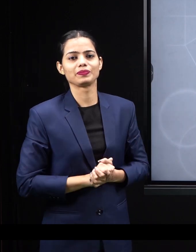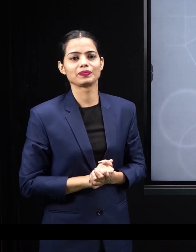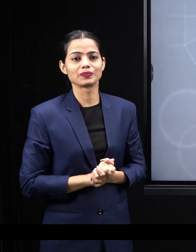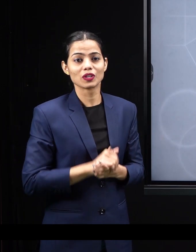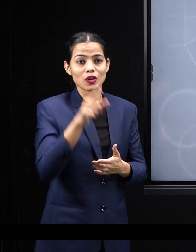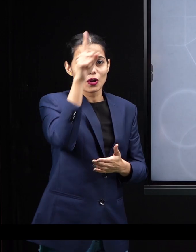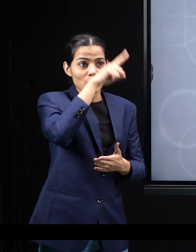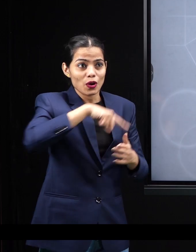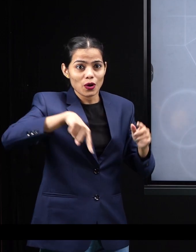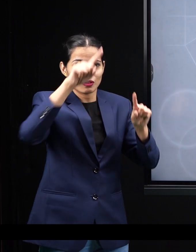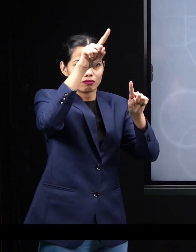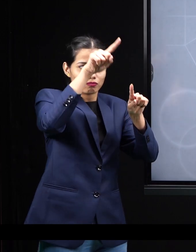தொடுகோடு நாண் தேற்றம்.